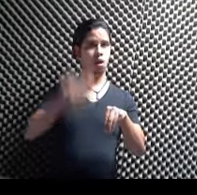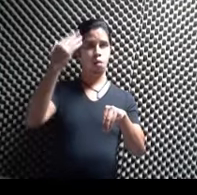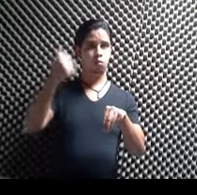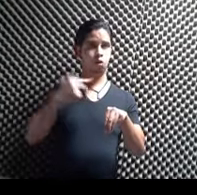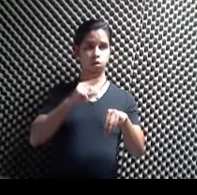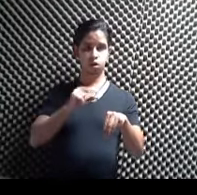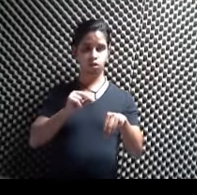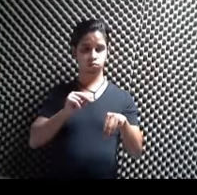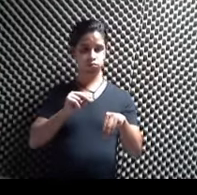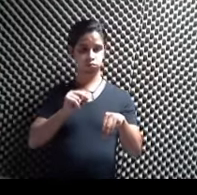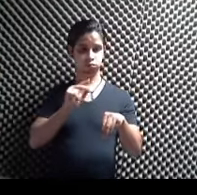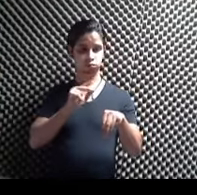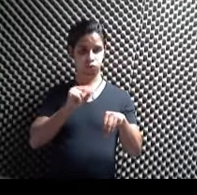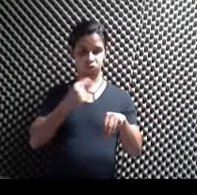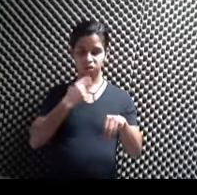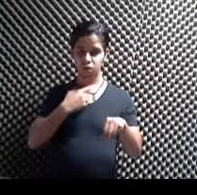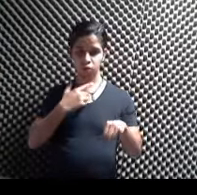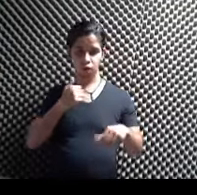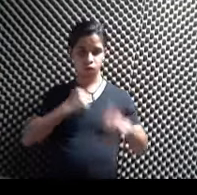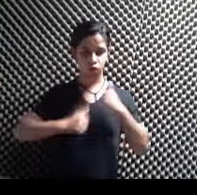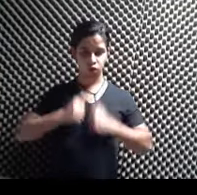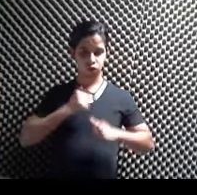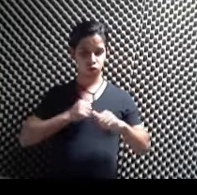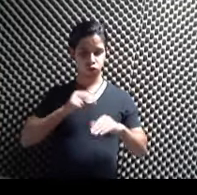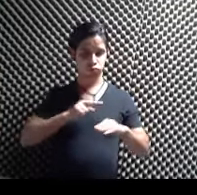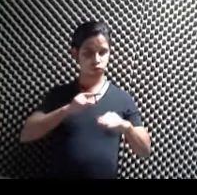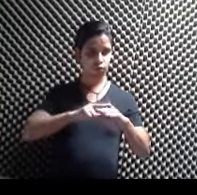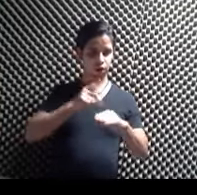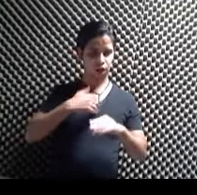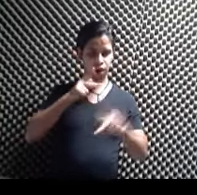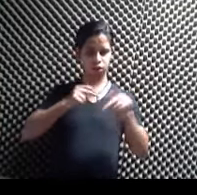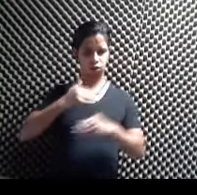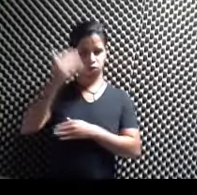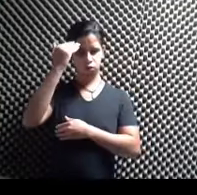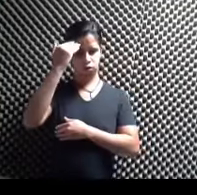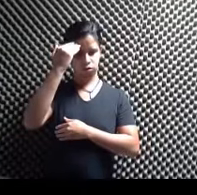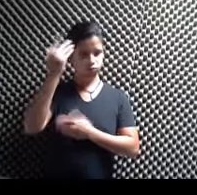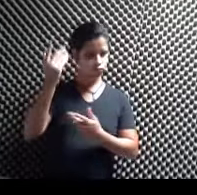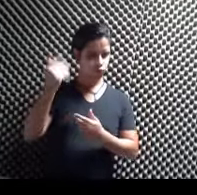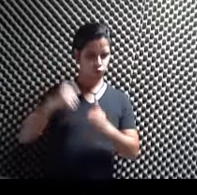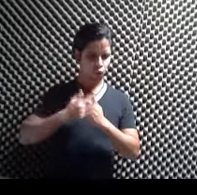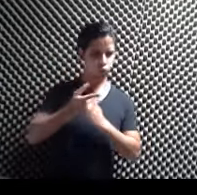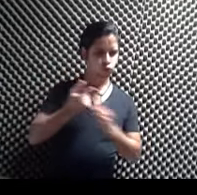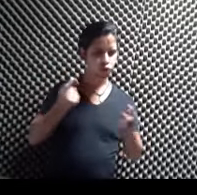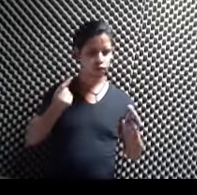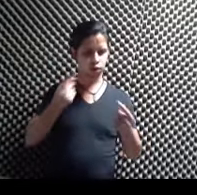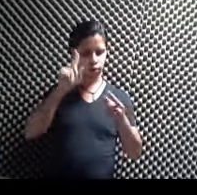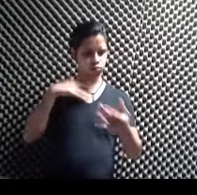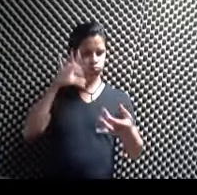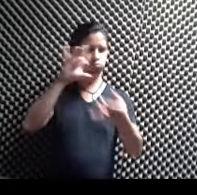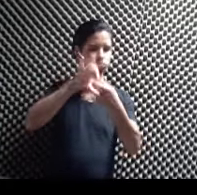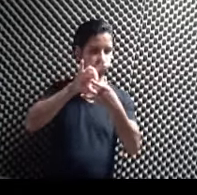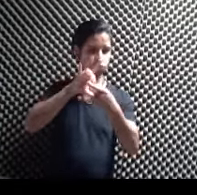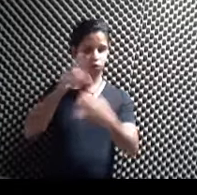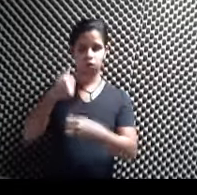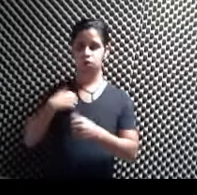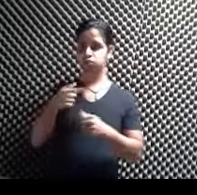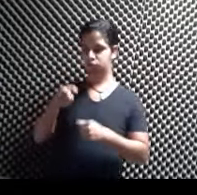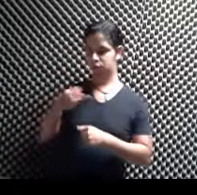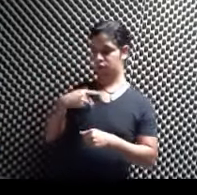convencionalismos, la gente no te cree que es el personaje, porque tiene con qué compararlo. Uh-huh. ¿Y cómo es tu proceso en ese sentido, Mode? Pues mira, en este caso de don Rafael,